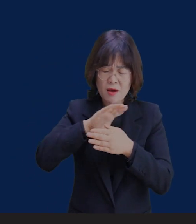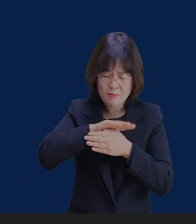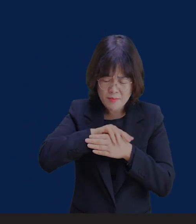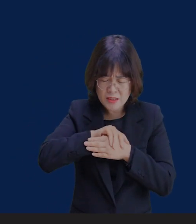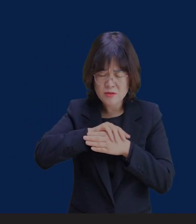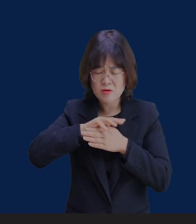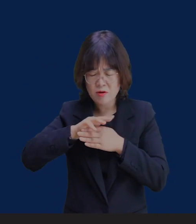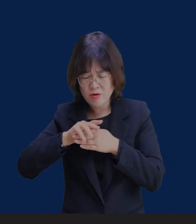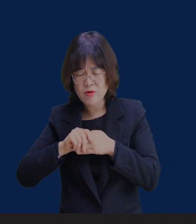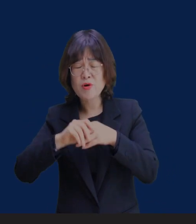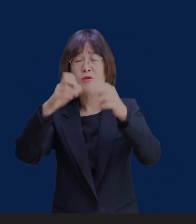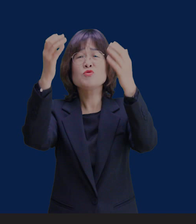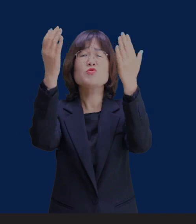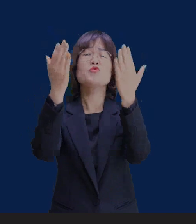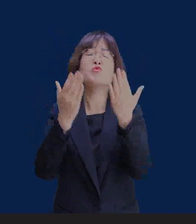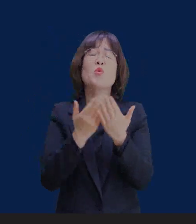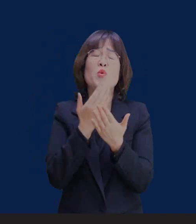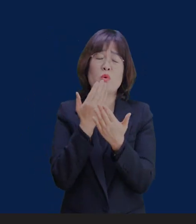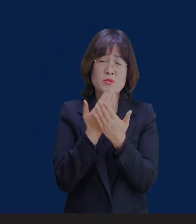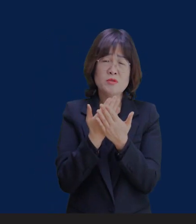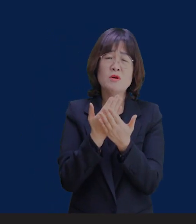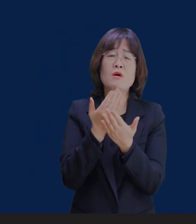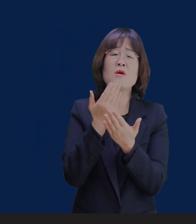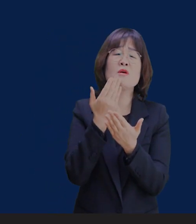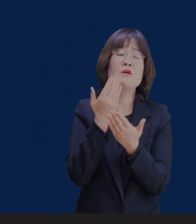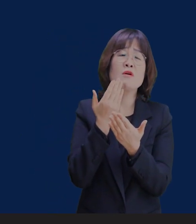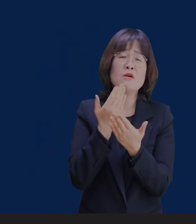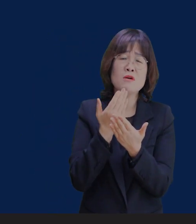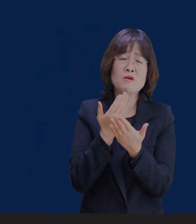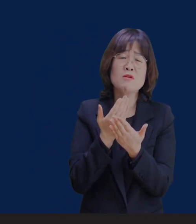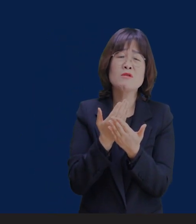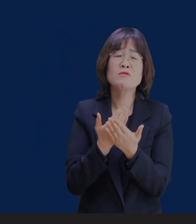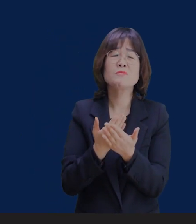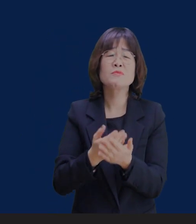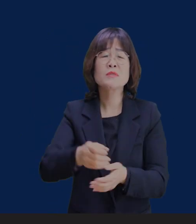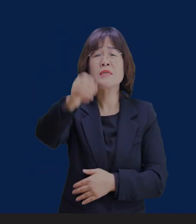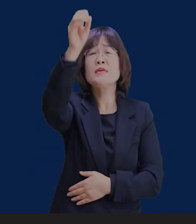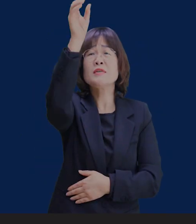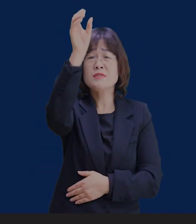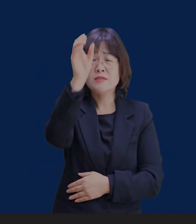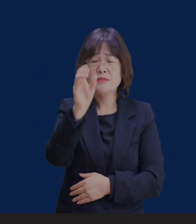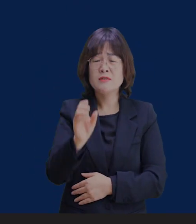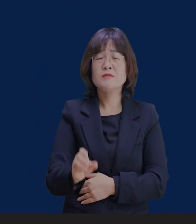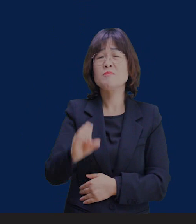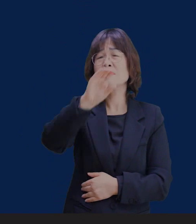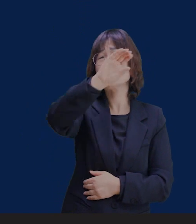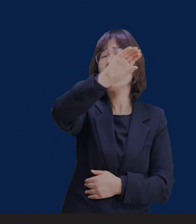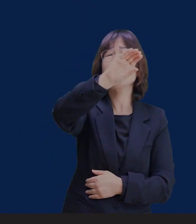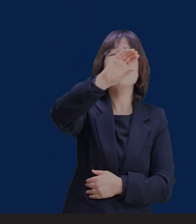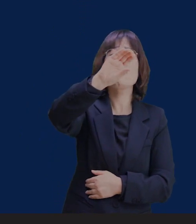원합니다. 나의 맘 만져 주소서. 십자가, 십자가,